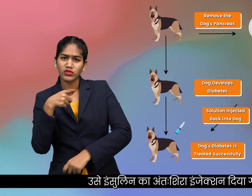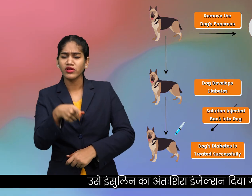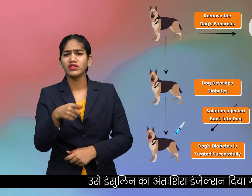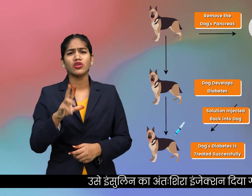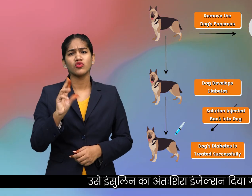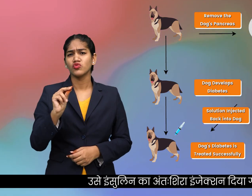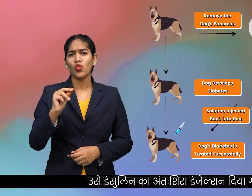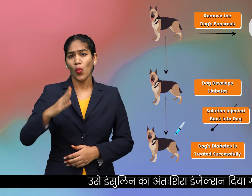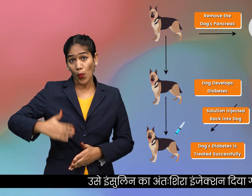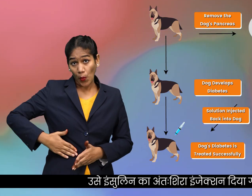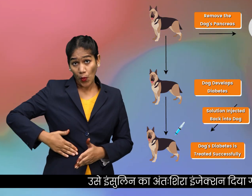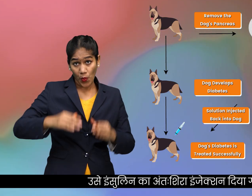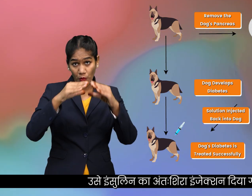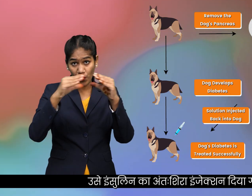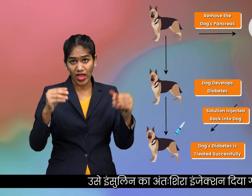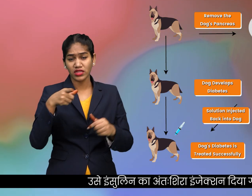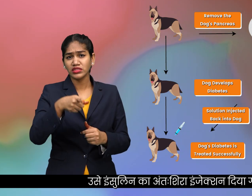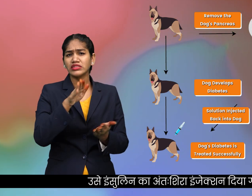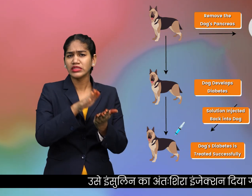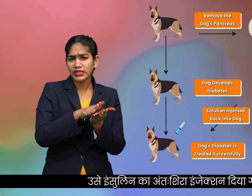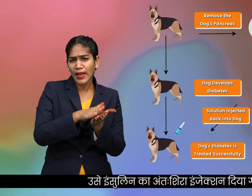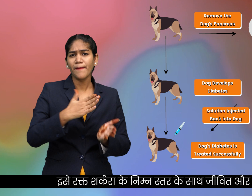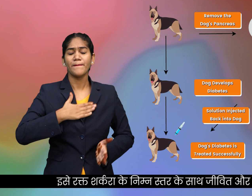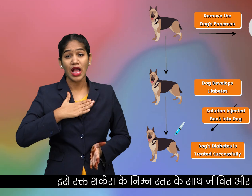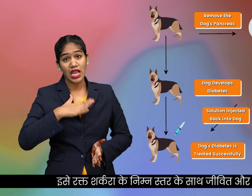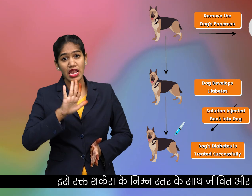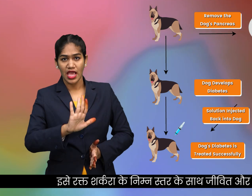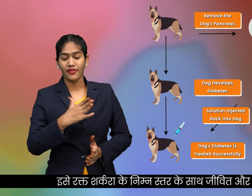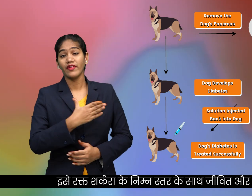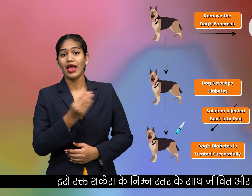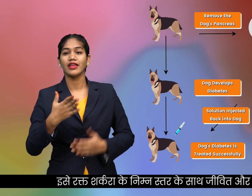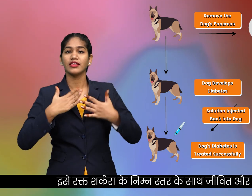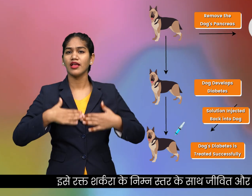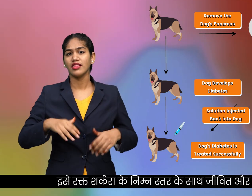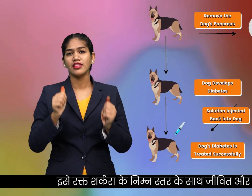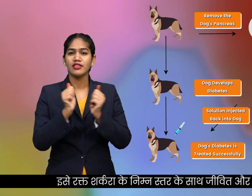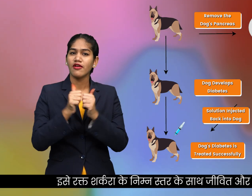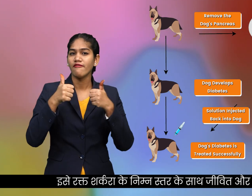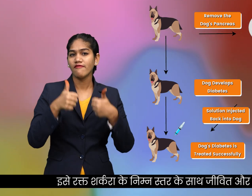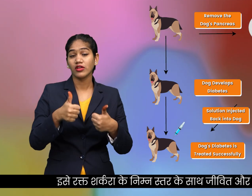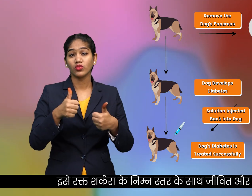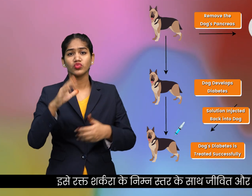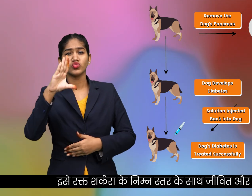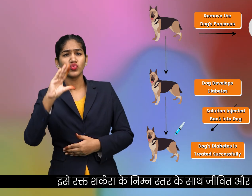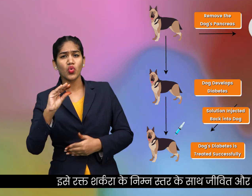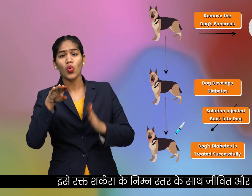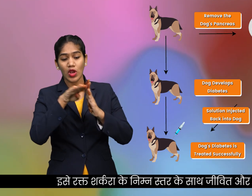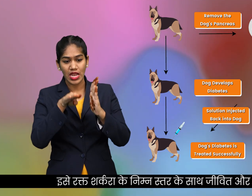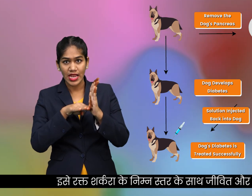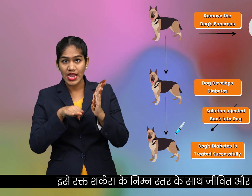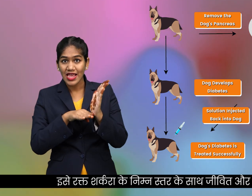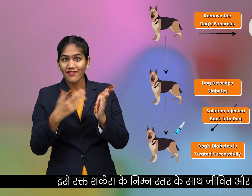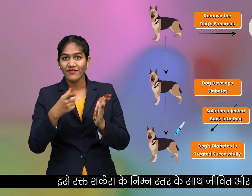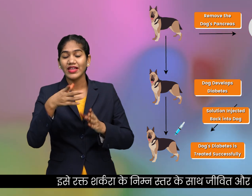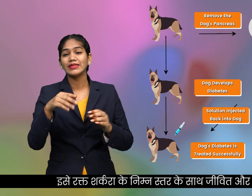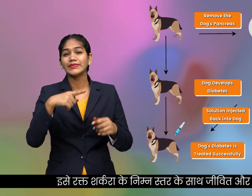अंतःशिर इंजेक्शन दिया गया। इसे रक्त शर्करा के निम्न